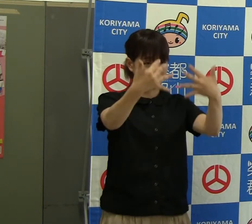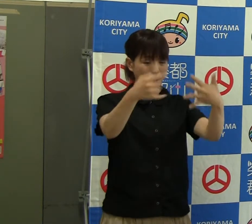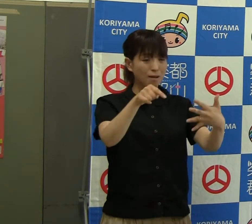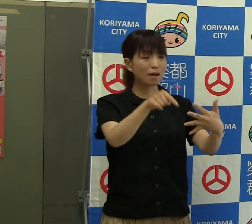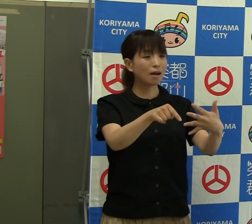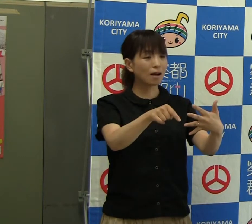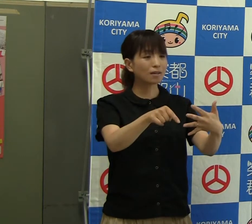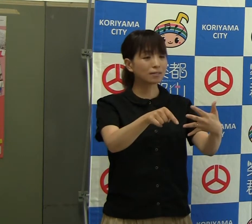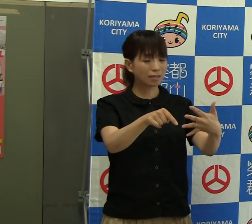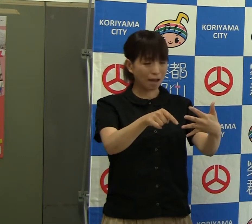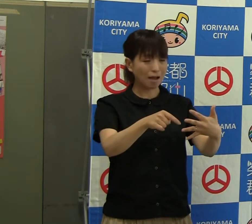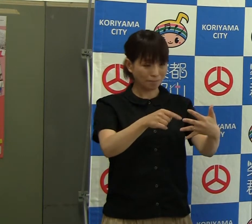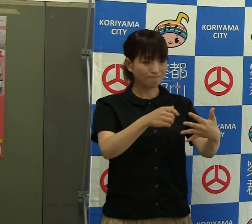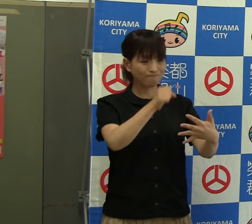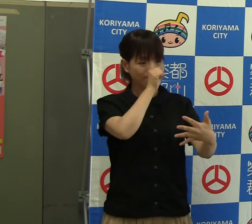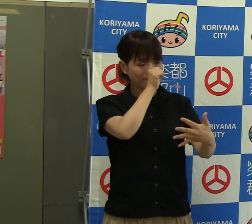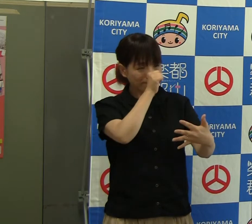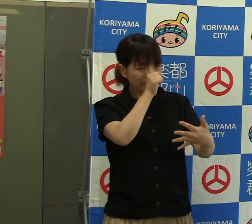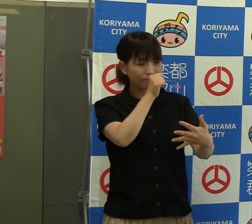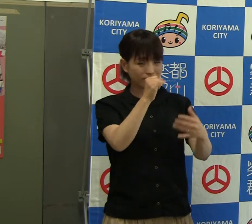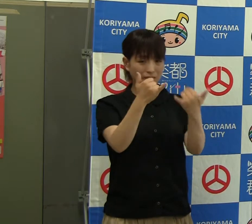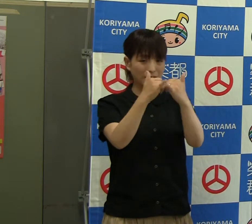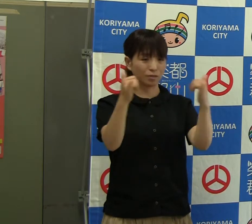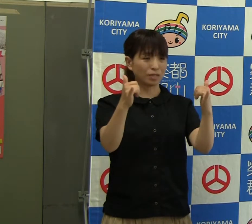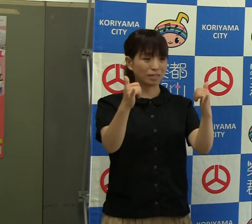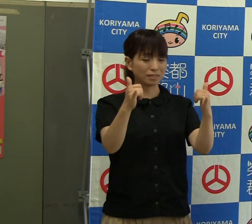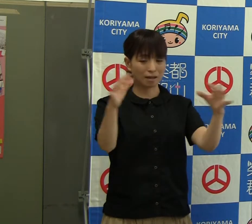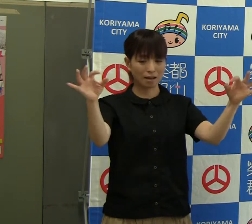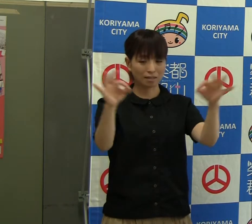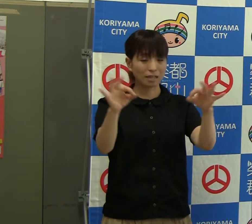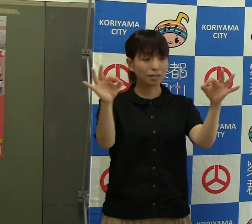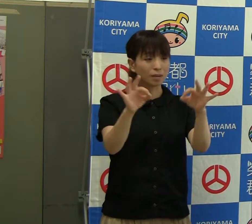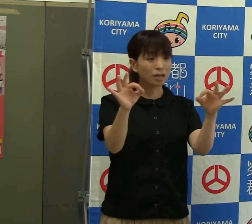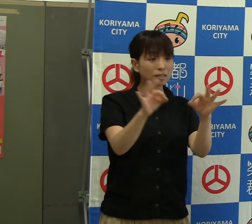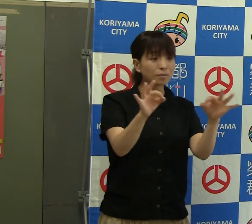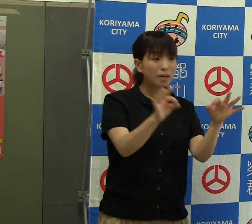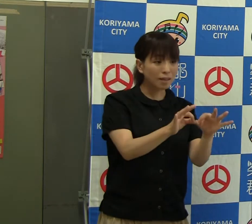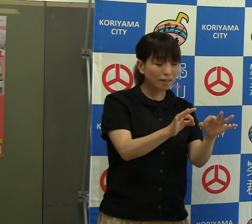これに賛同いただく方から資金を、